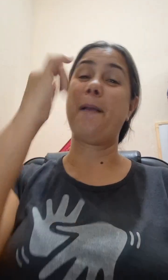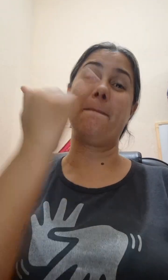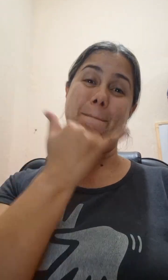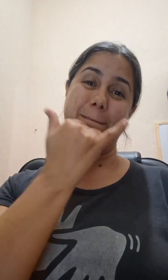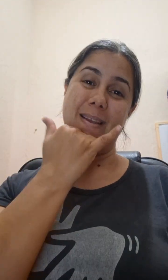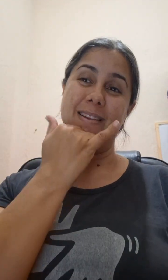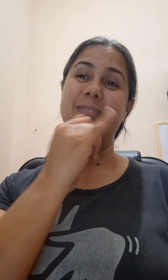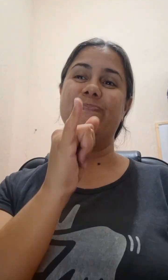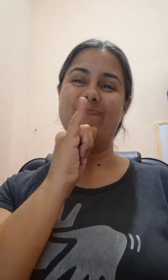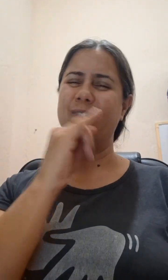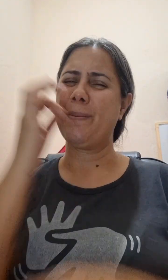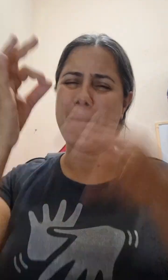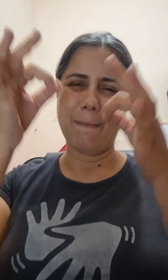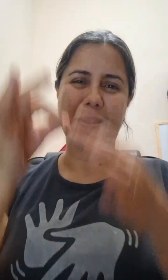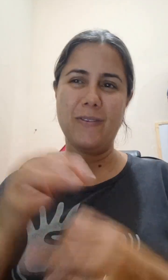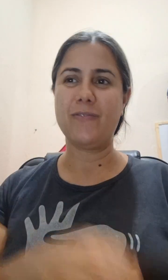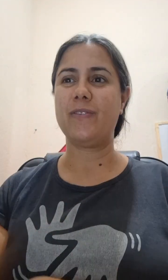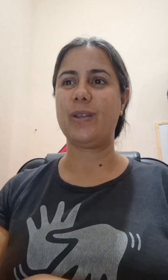Exemplo perfeito, nos unindo ao Pai,